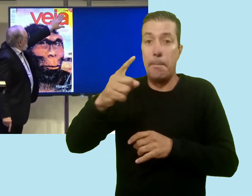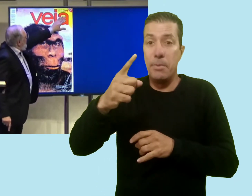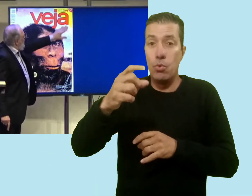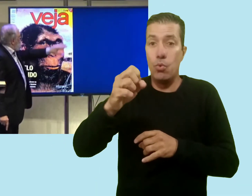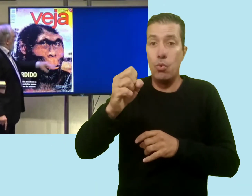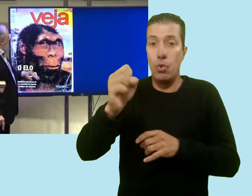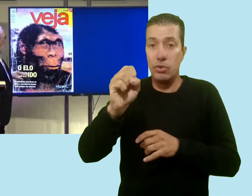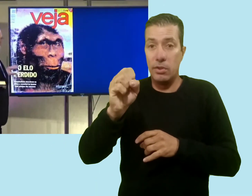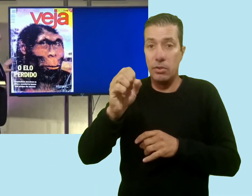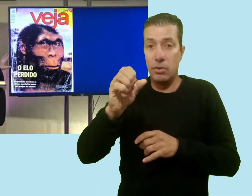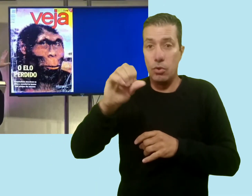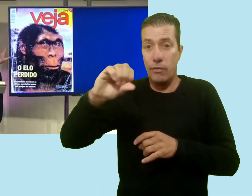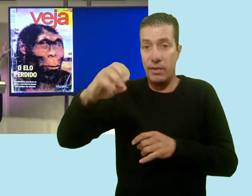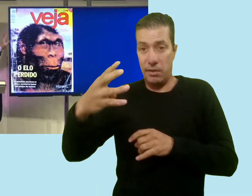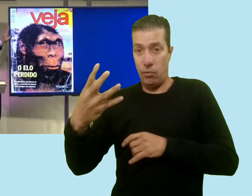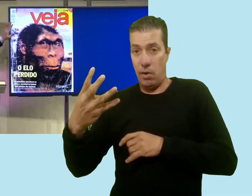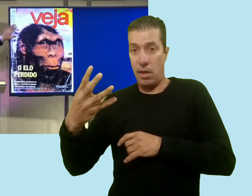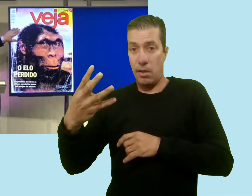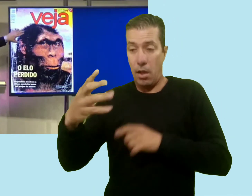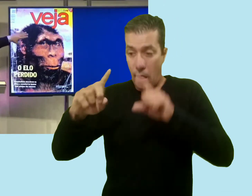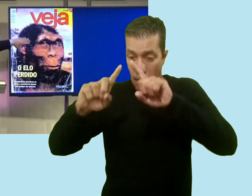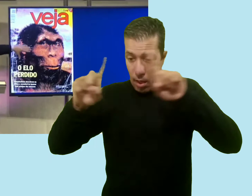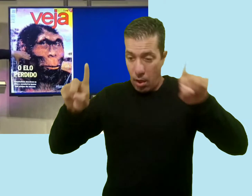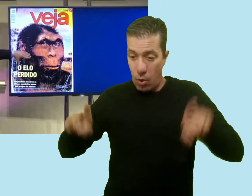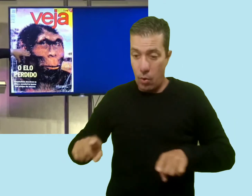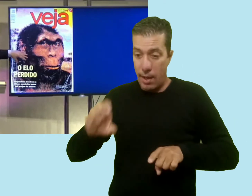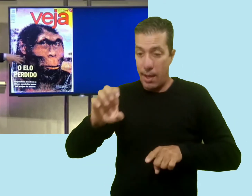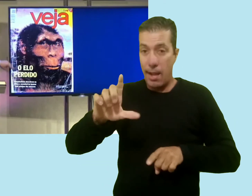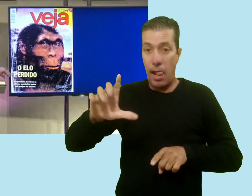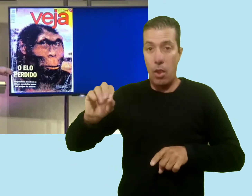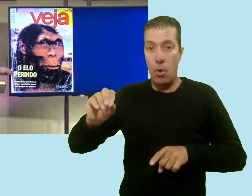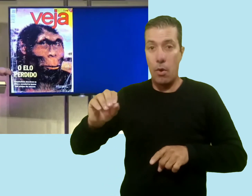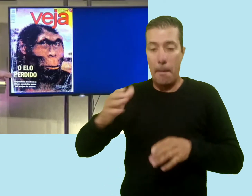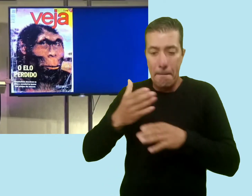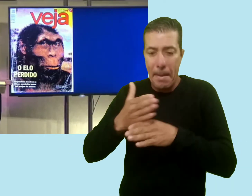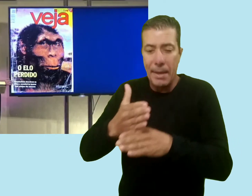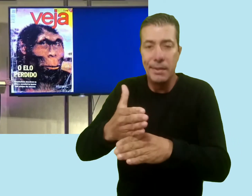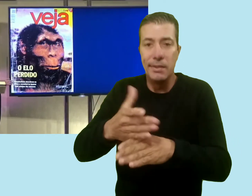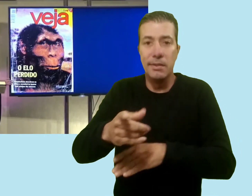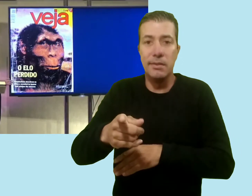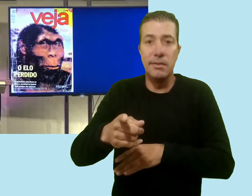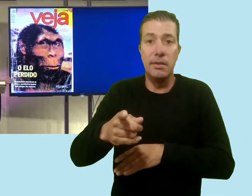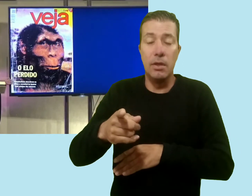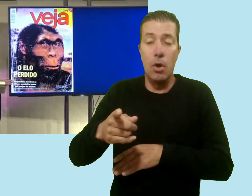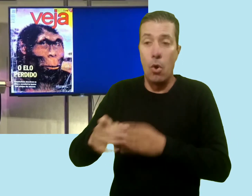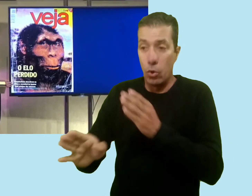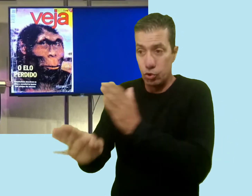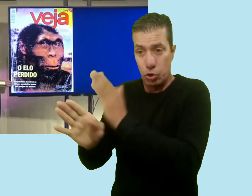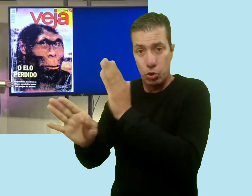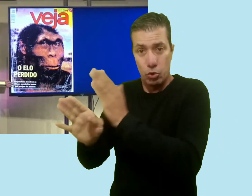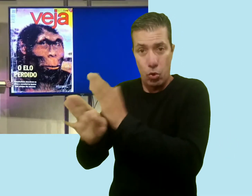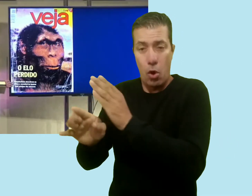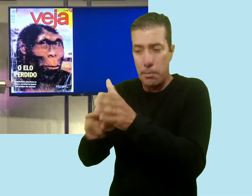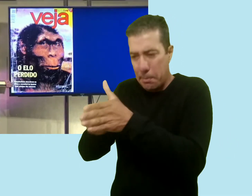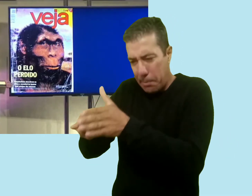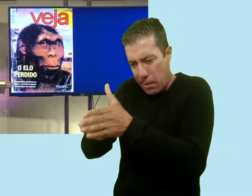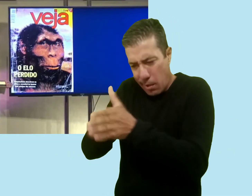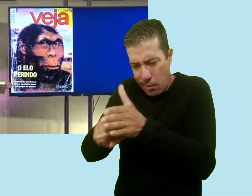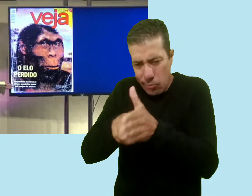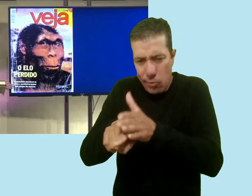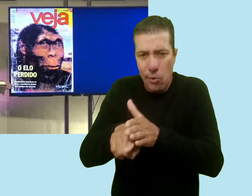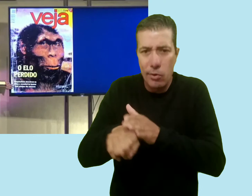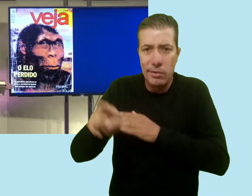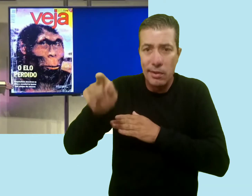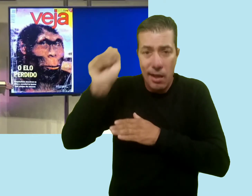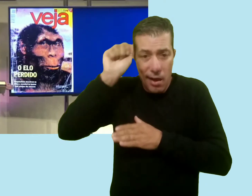de 1994. Quem vê esta capa aqui, ó, O Elo Perdido, pesquisadores descobrem na África o